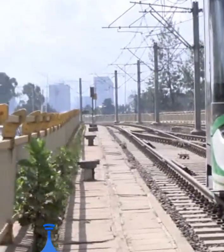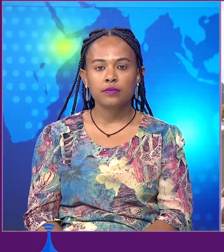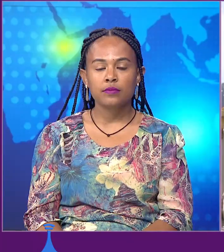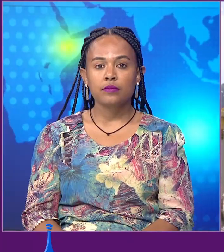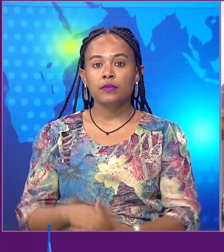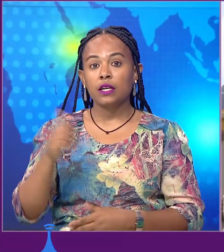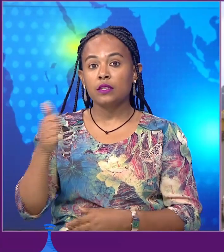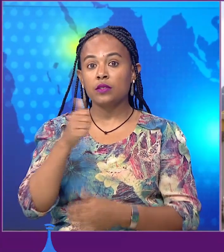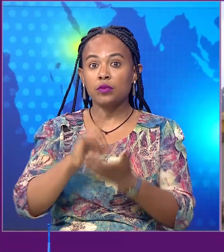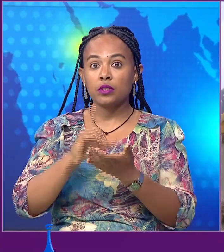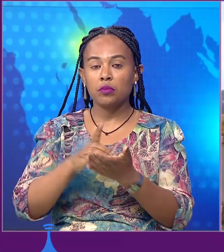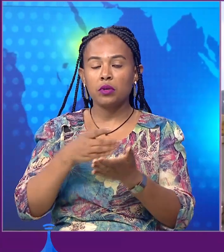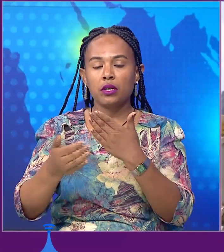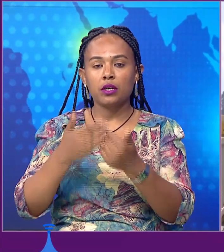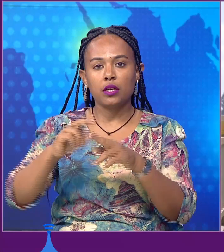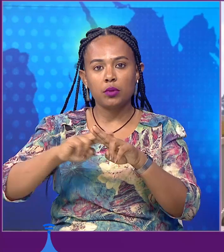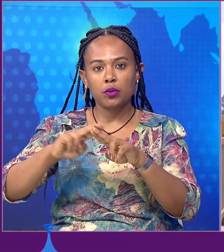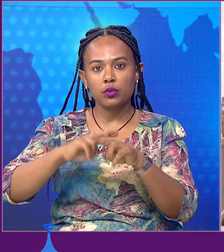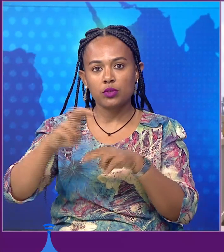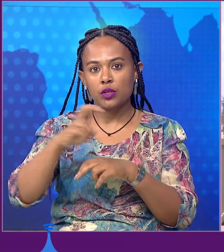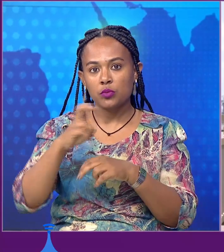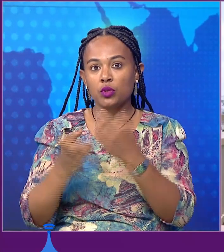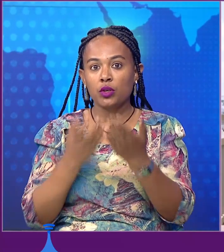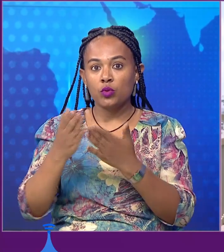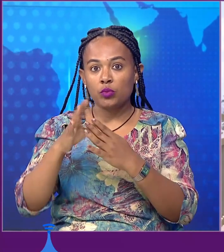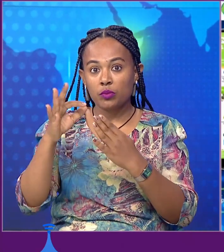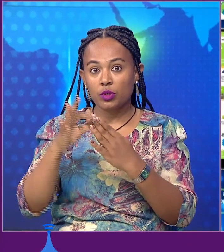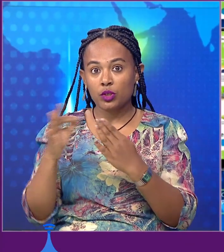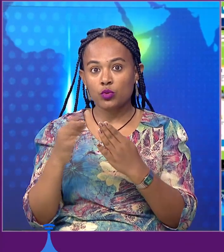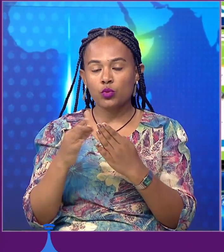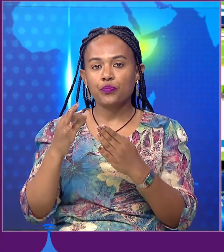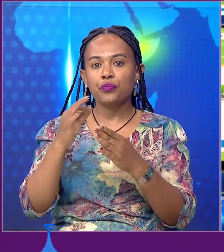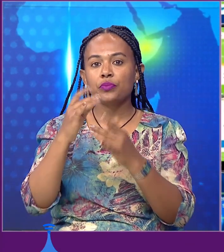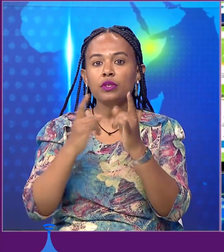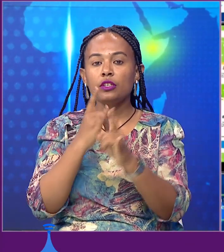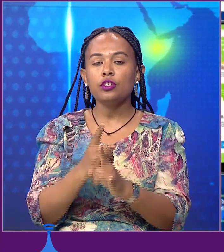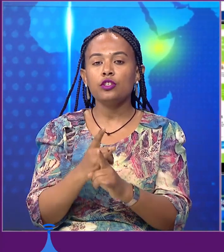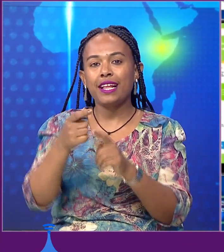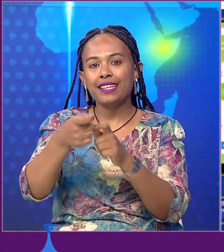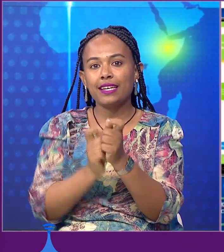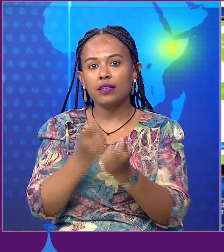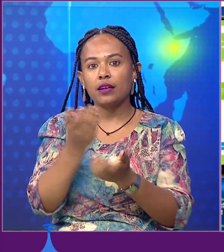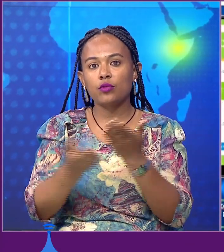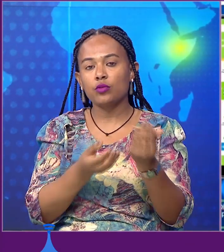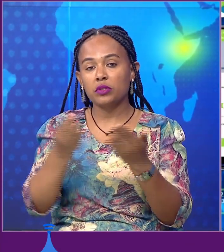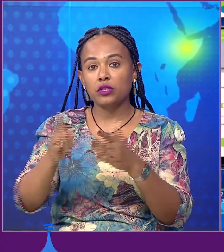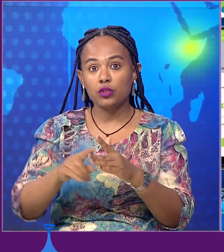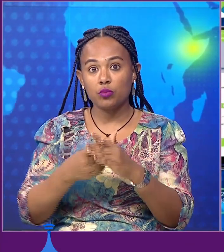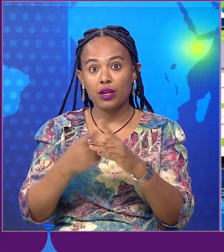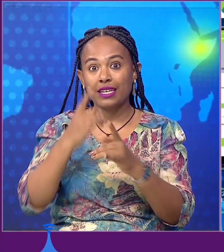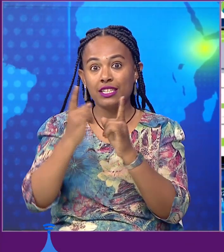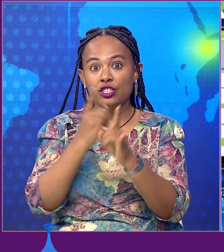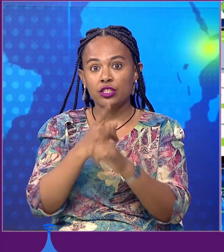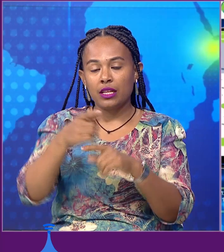የአዲስ አበባ ከተማ ቀላል ባቡር ትራንስፖርት አገልግሎት በተመረጡ የባቡር ጣቢያዎች የዲጂታል ትኬት አገልግሎት መስጠት ጀምሯል። ከዲጂታል ትኬት